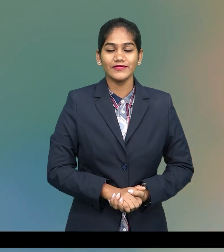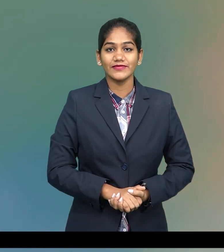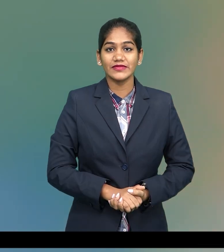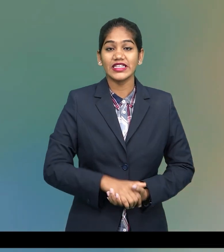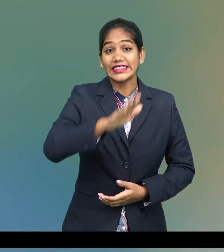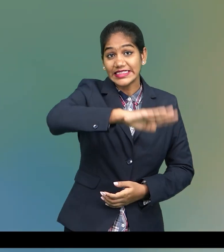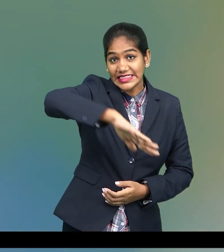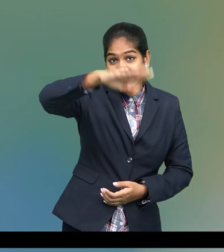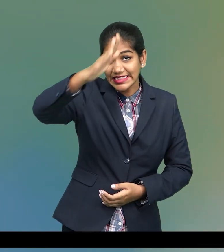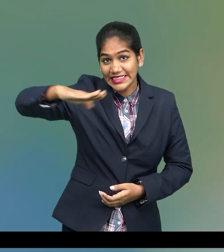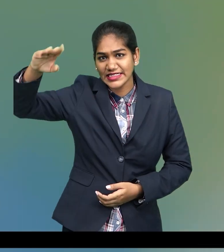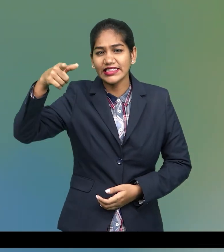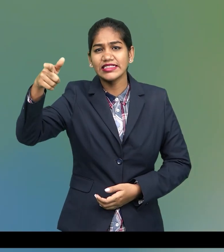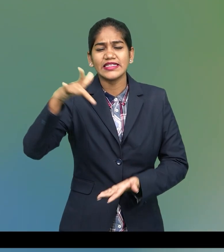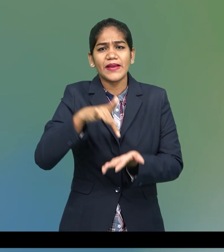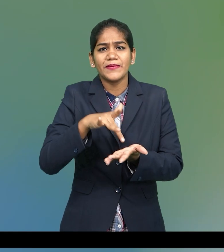హిల్ స్టేషన్లు సిమ్లాలాగా,